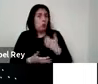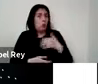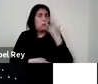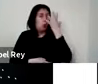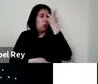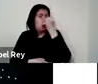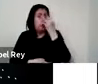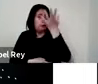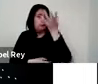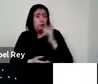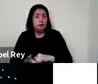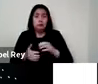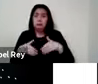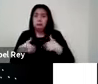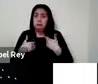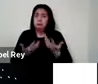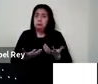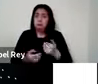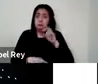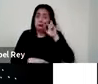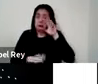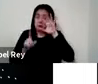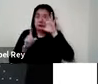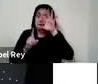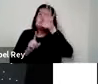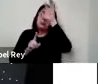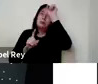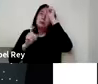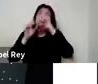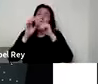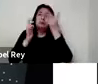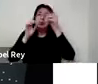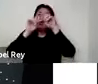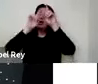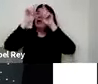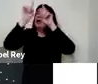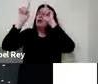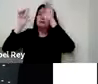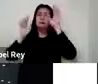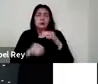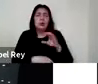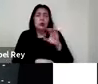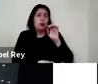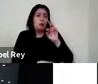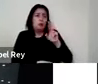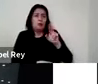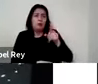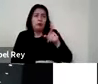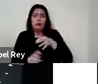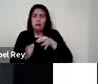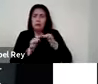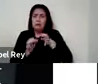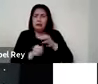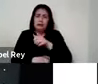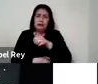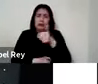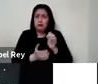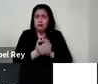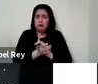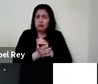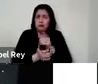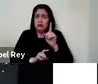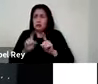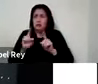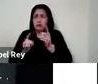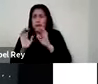hermoso porque pueden captar y capturar asteroides, ¿no? Ahí Omar, por ejemplo, nos hace una explicación a sus compañeros en una de las